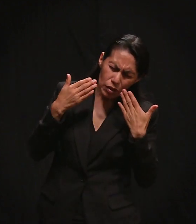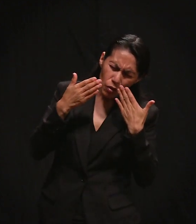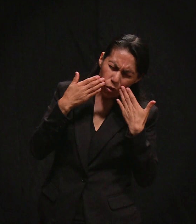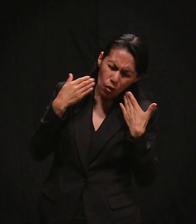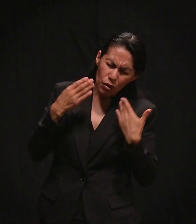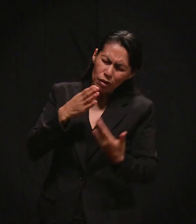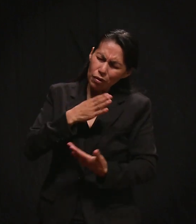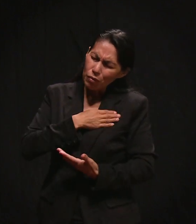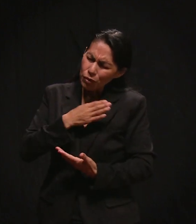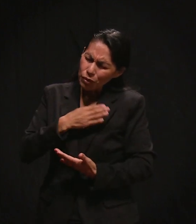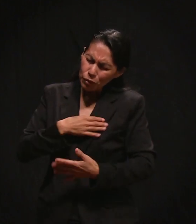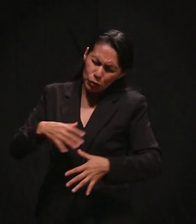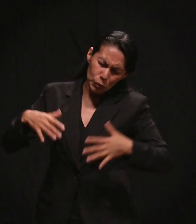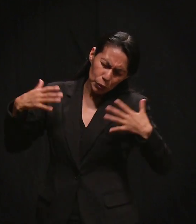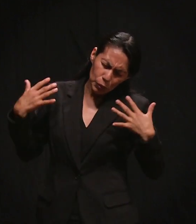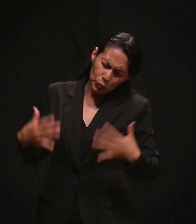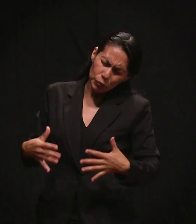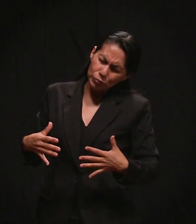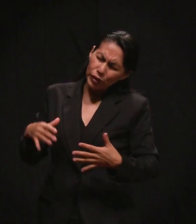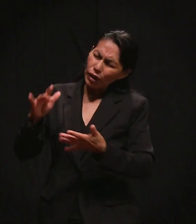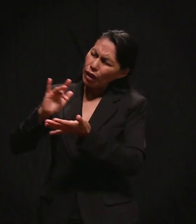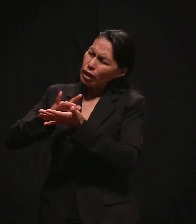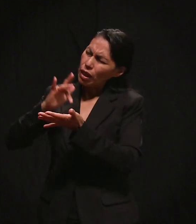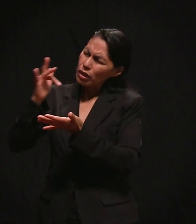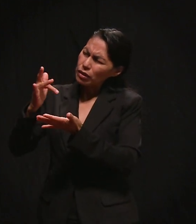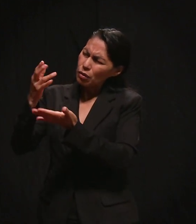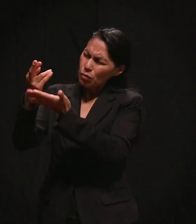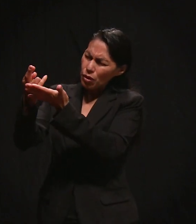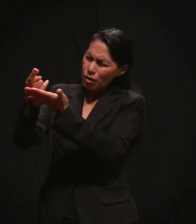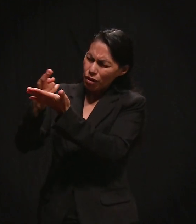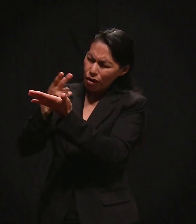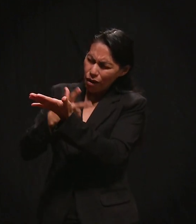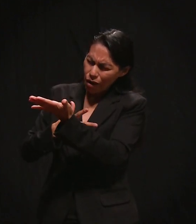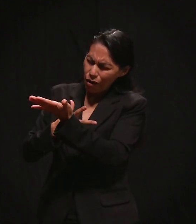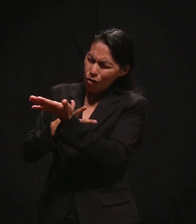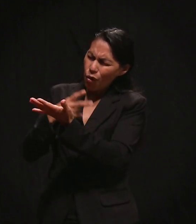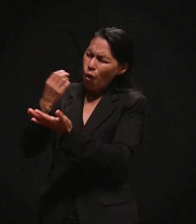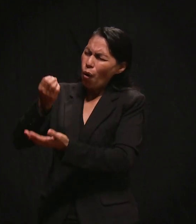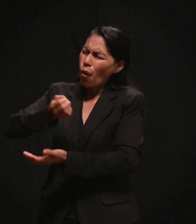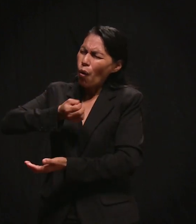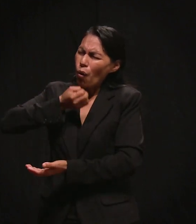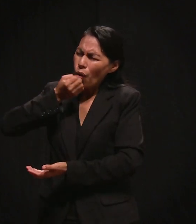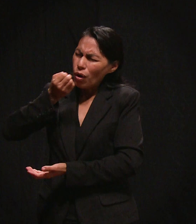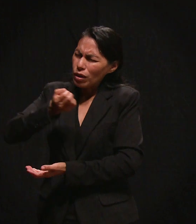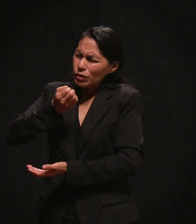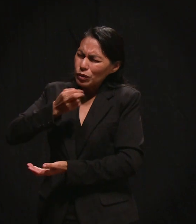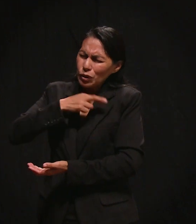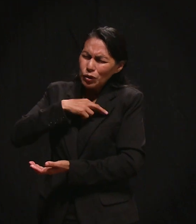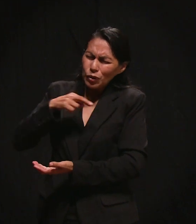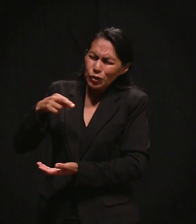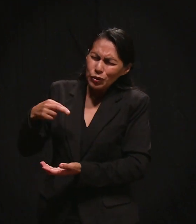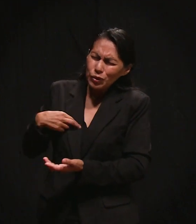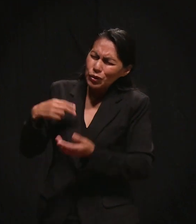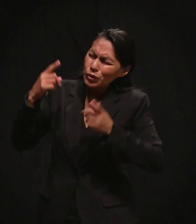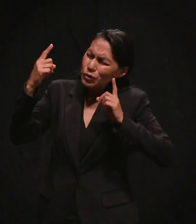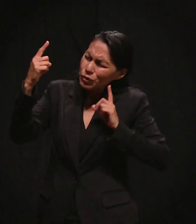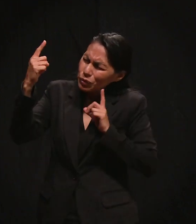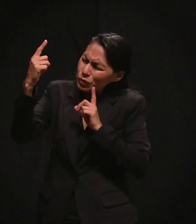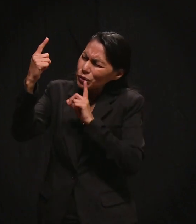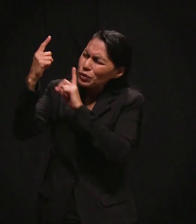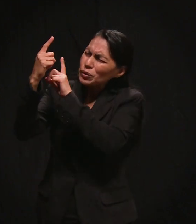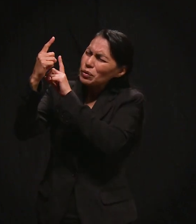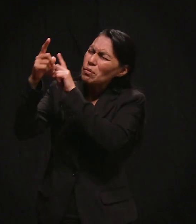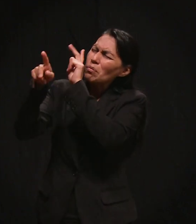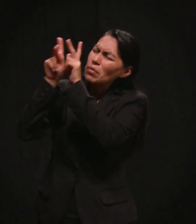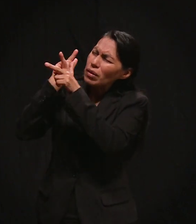precioso regalo de la oración, por medio del cual podemos acudir a ti, Señor, y expresar nuestros